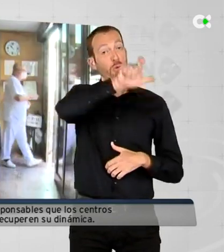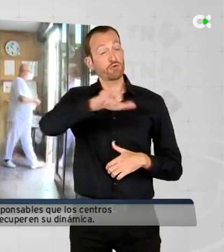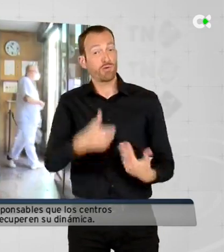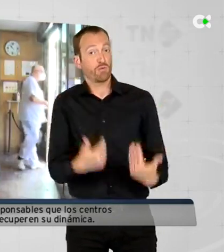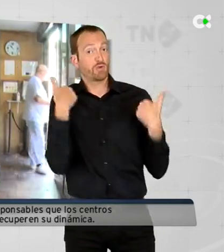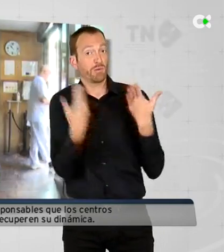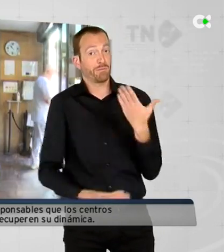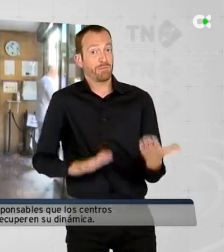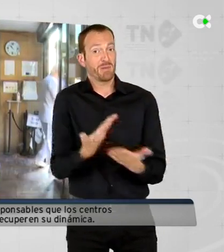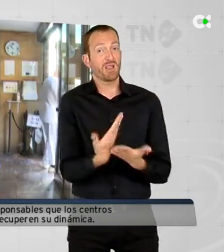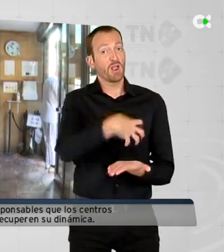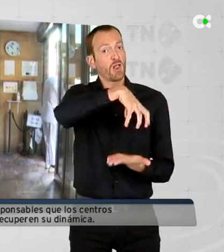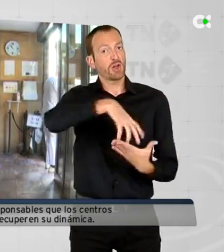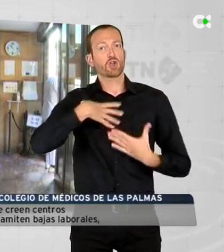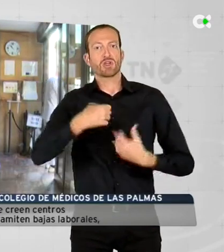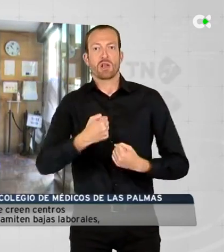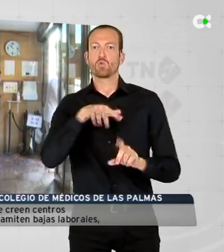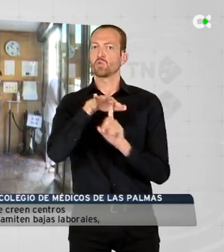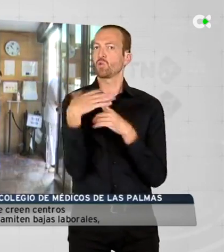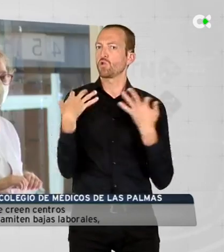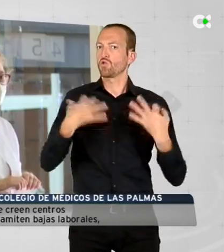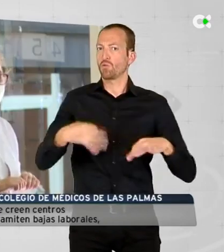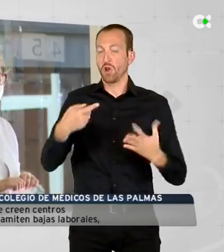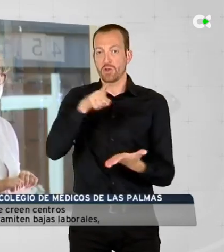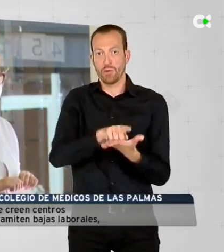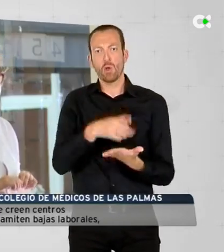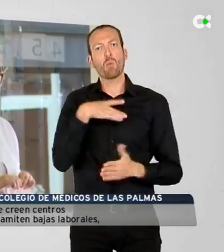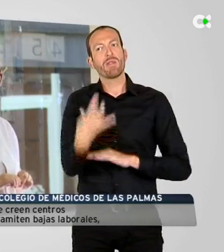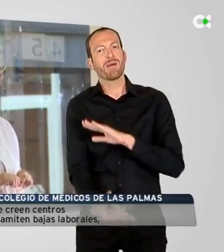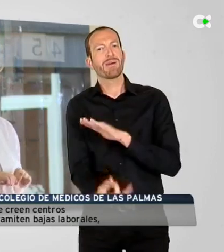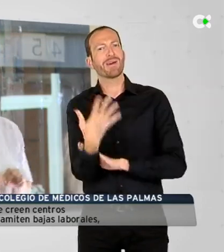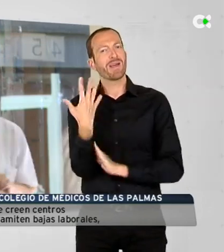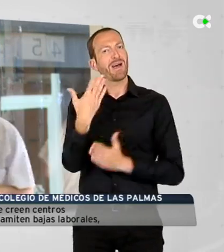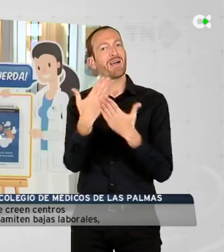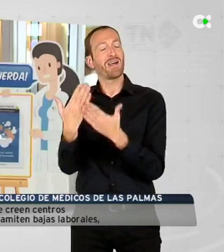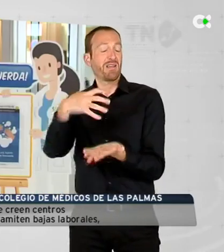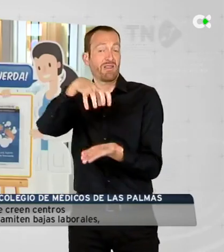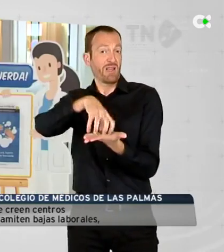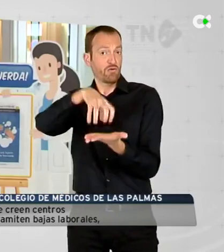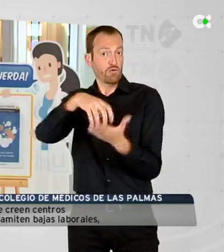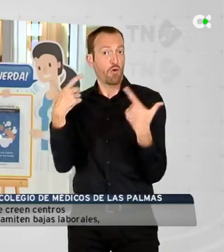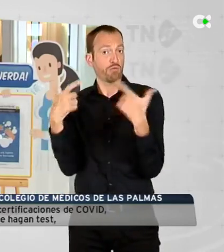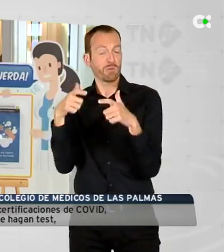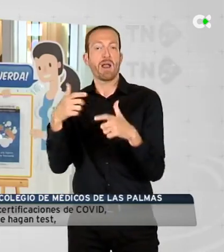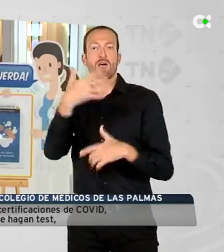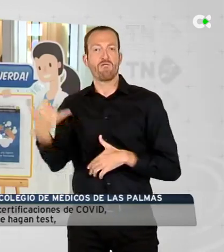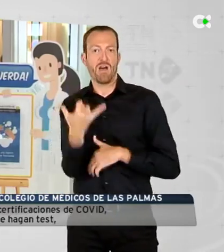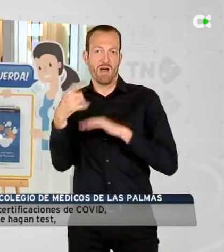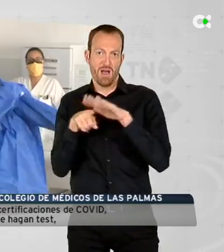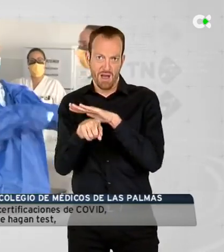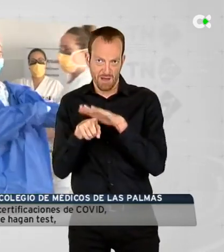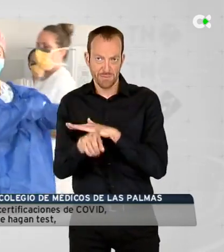centros de salud recuperen su dinámica. Que creen centros donde se tramiten bajas laborales, donde se tramiten